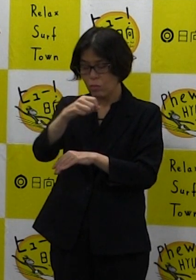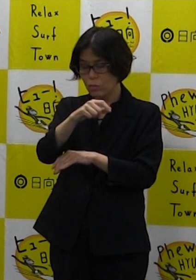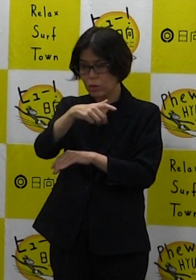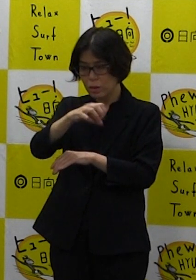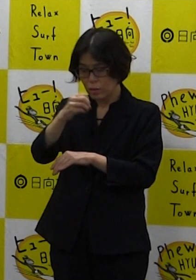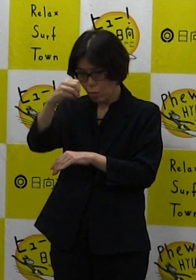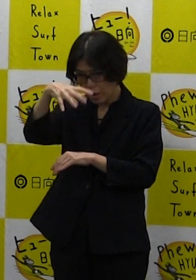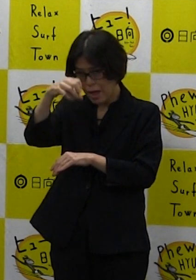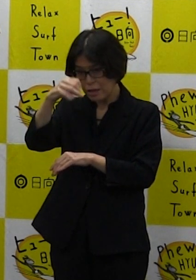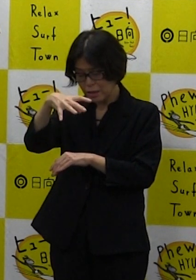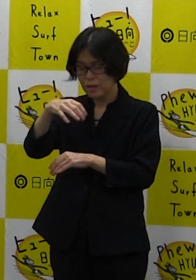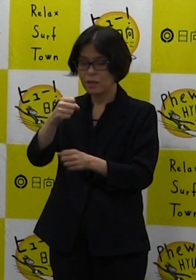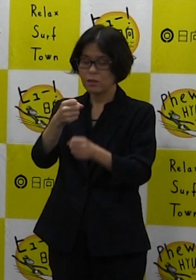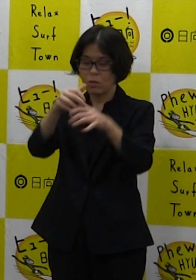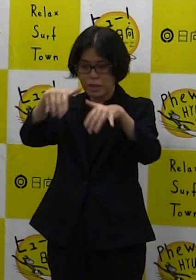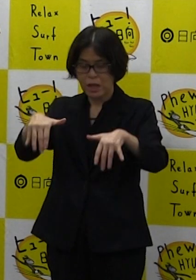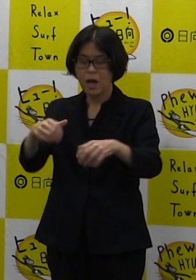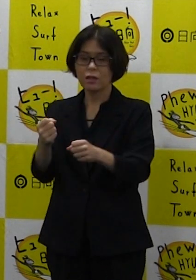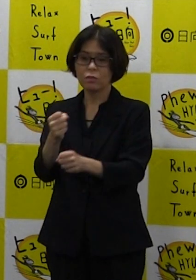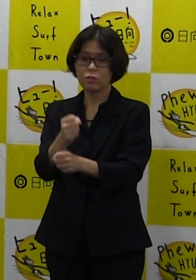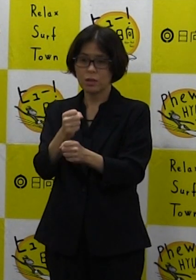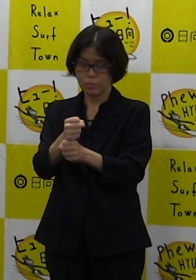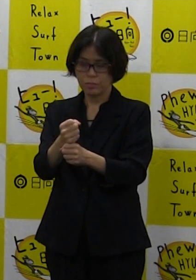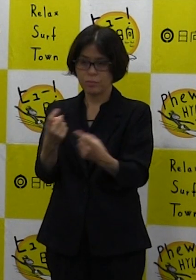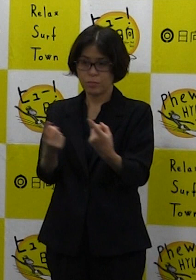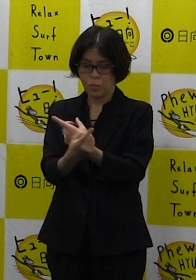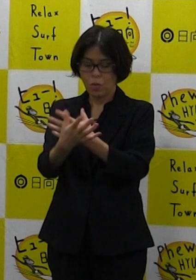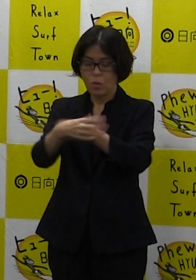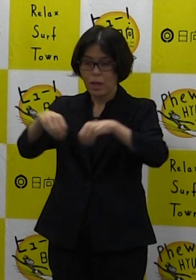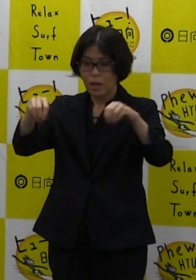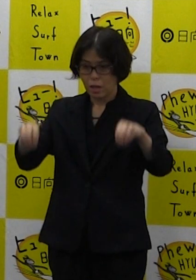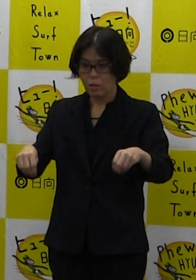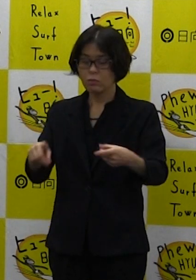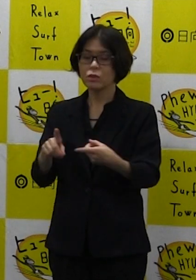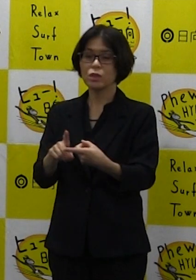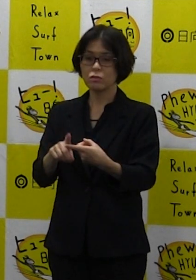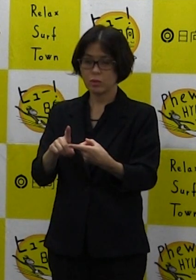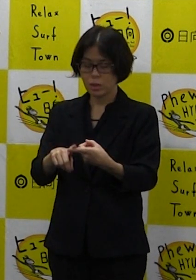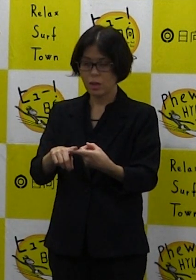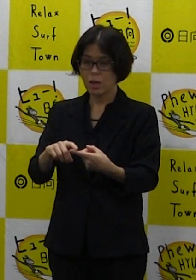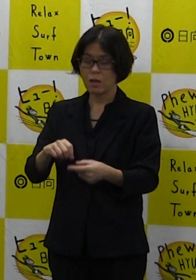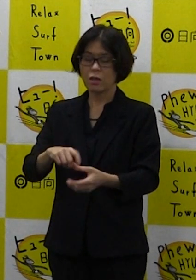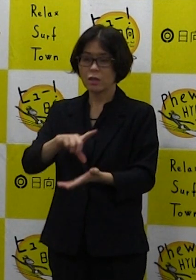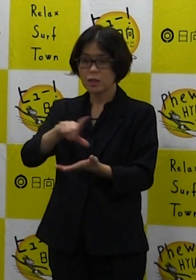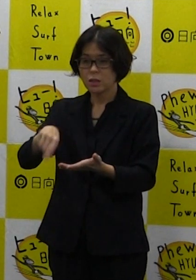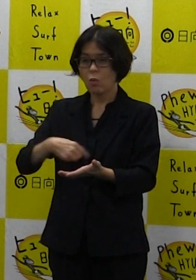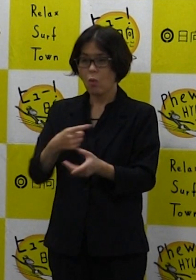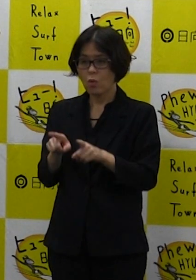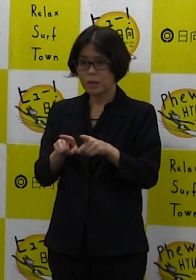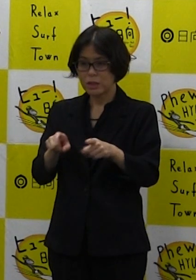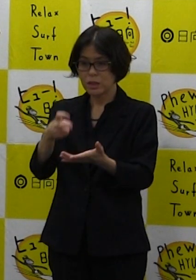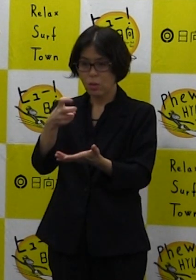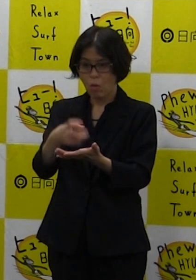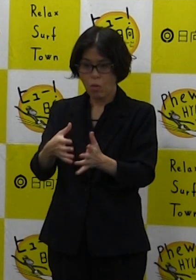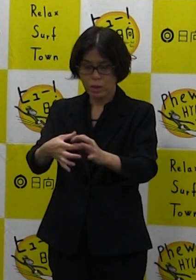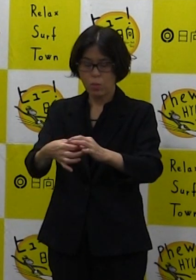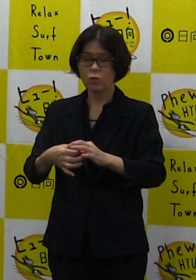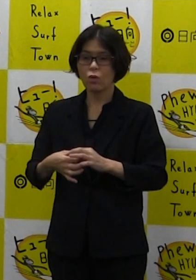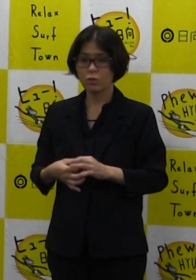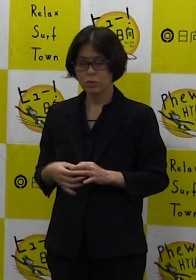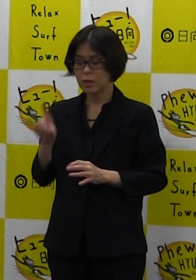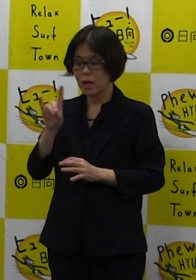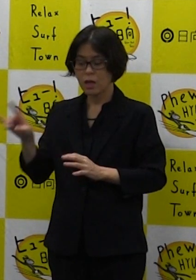電気設備工事の請負契約の締結について地方自治法等の規約に